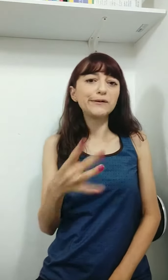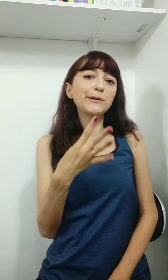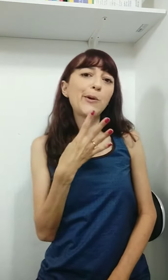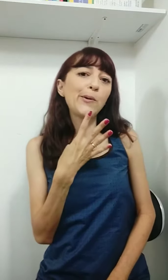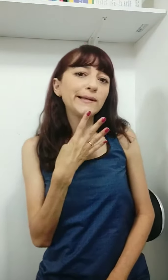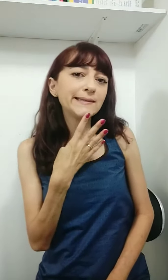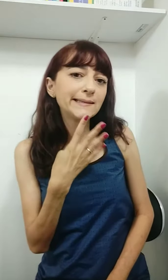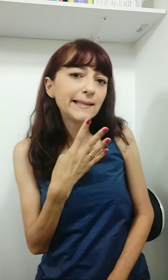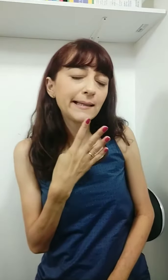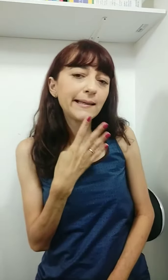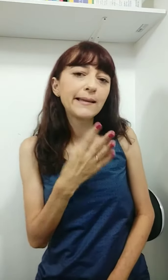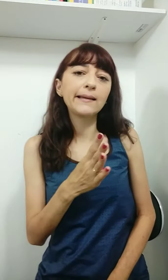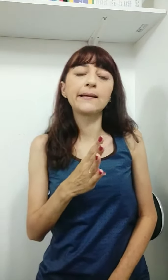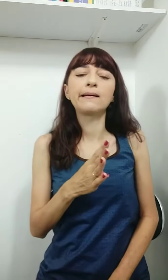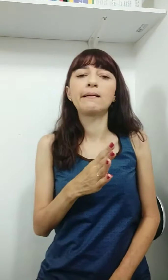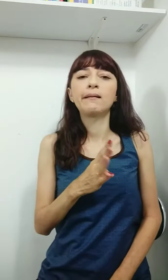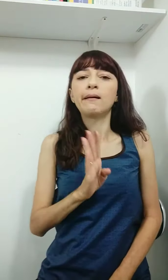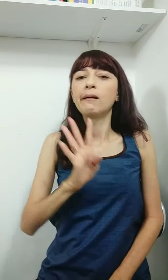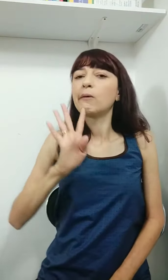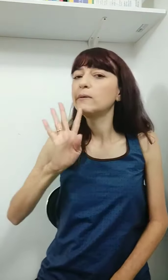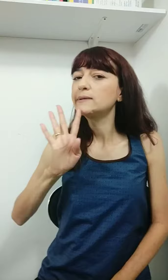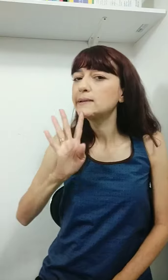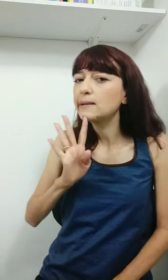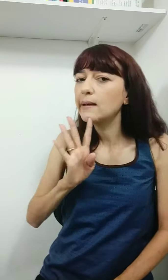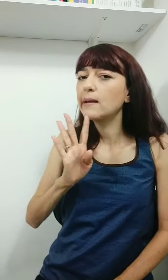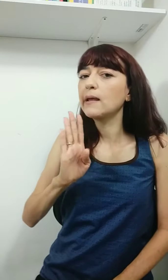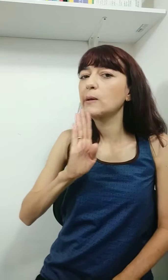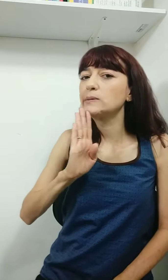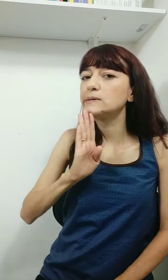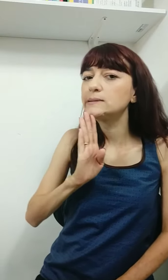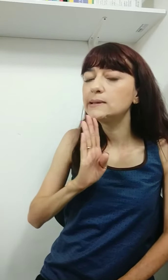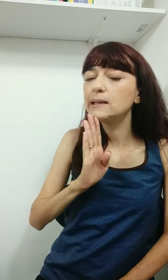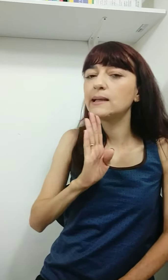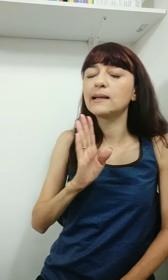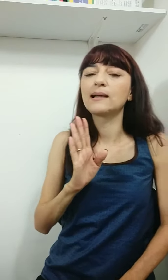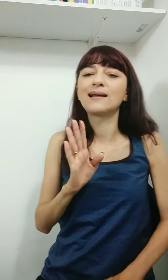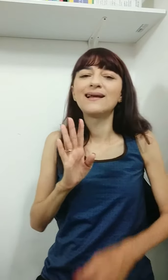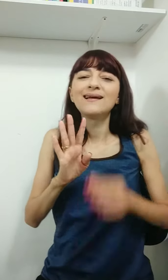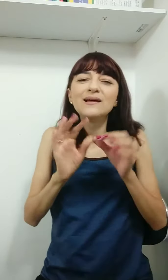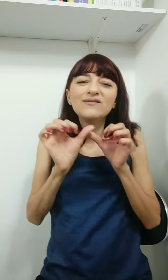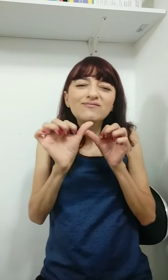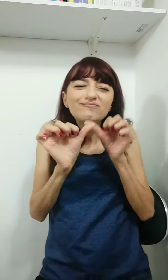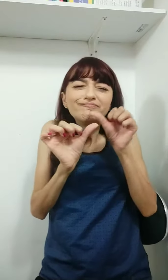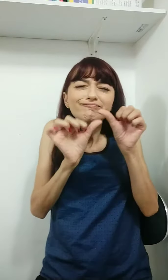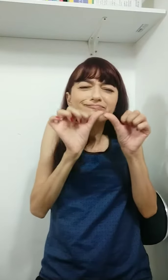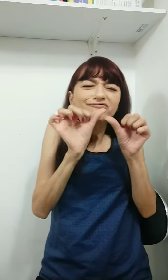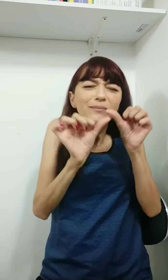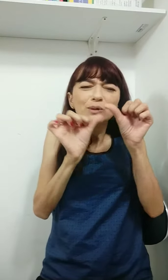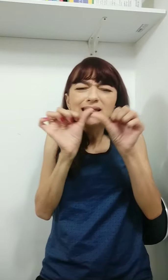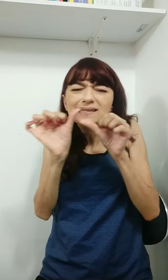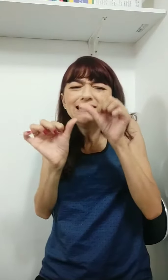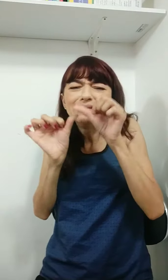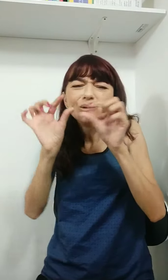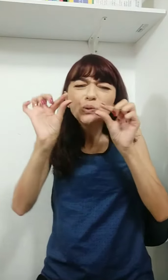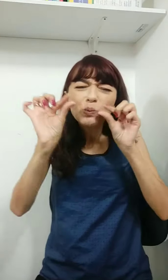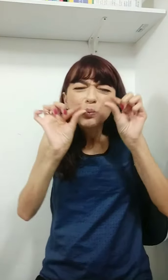mão um pouco aberta, mas será que isso é errado? É uma pequena variação desse sinal, gente. Entendem? Percebem aqui que é uma